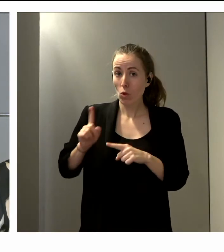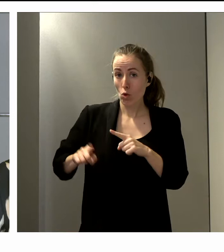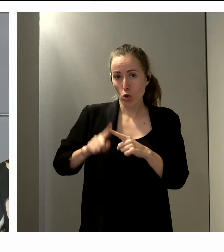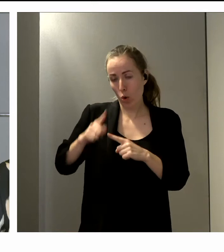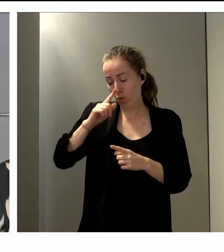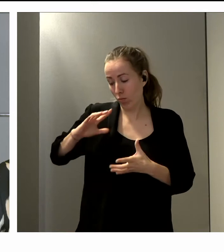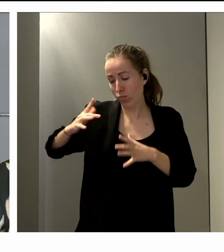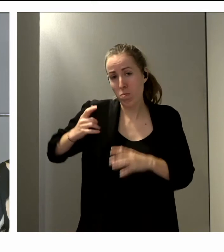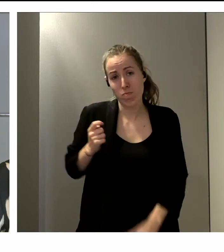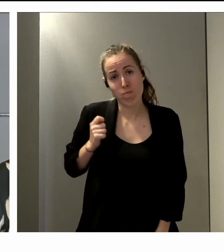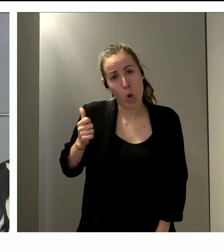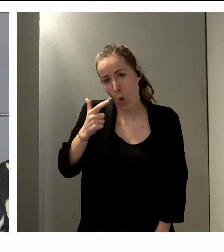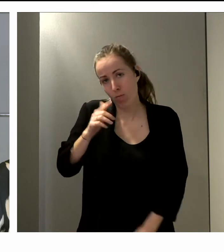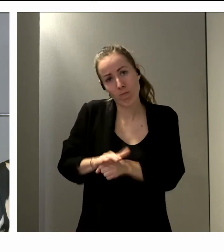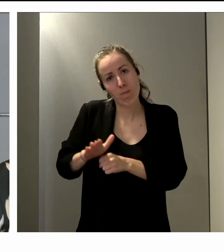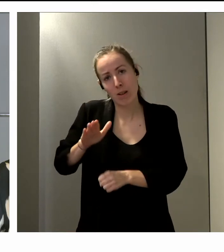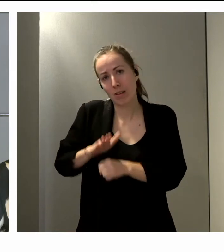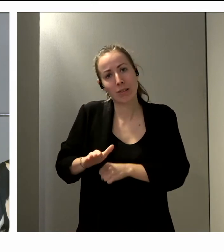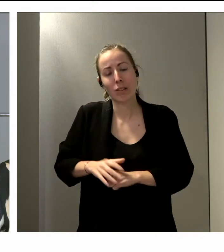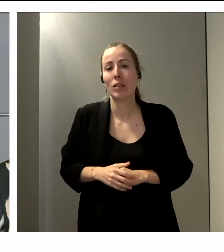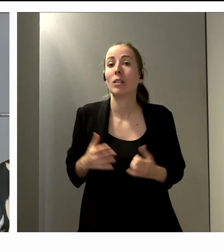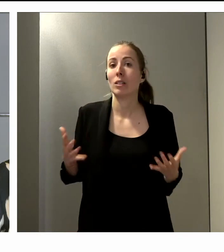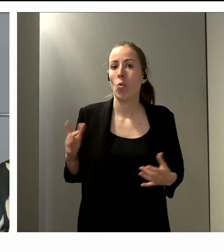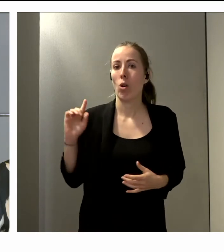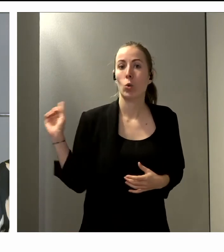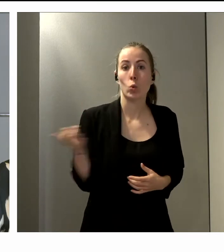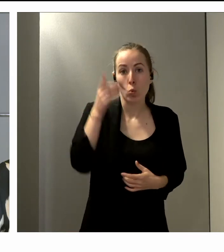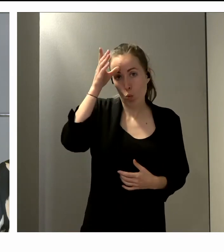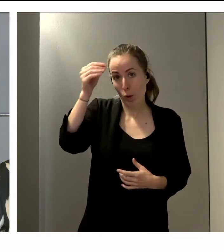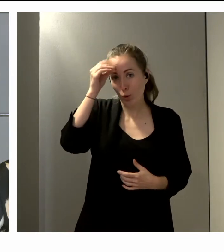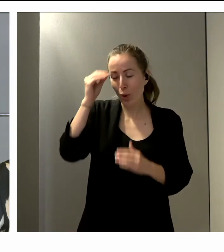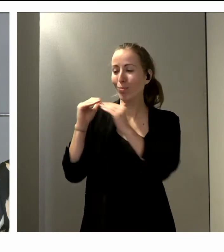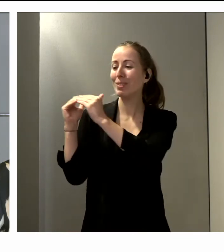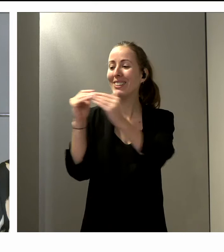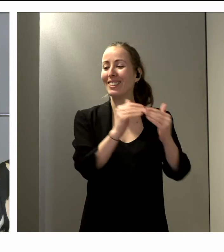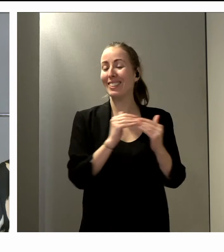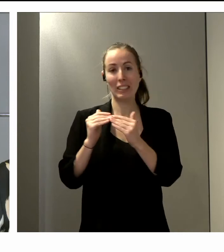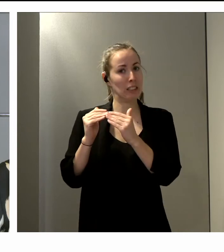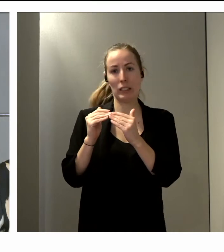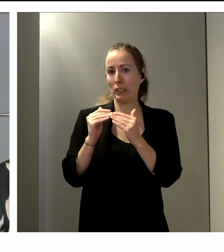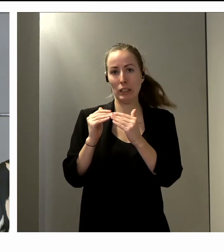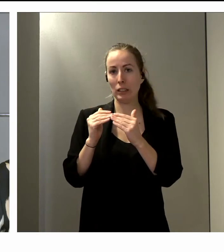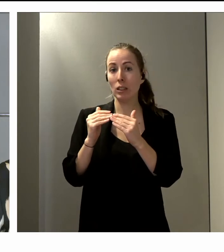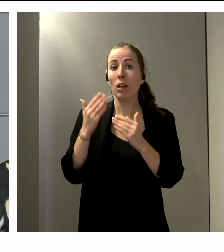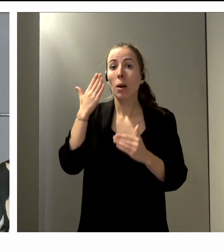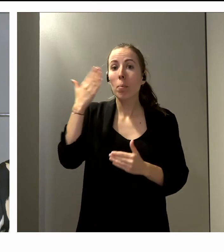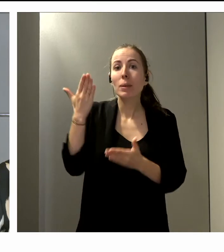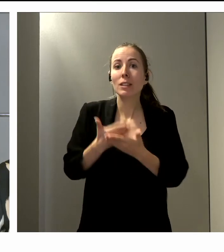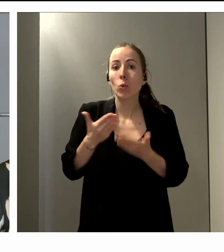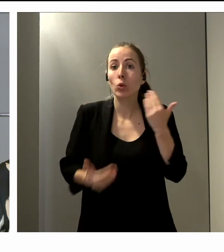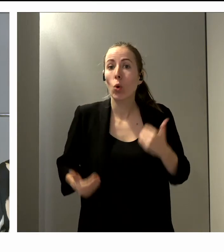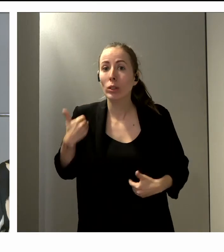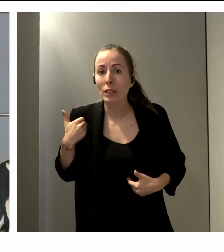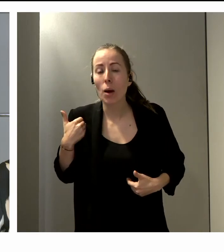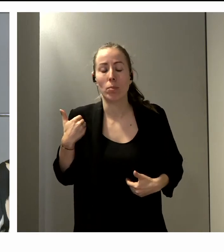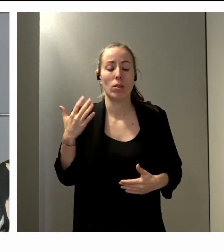progressé, c'est qu'aujourd'hui, tous les étudiants ne sont pas à égalité. Quand on est en situation de handicap, quand on est sur des